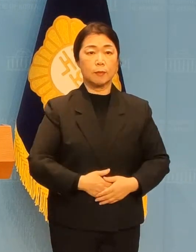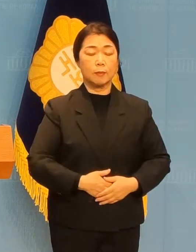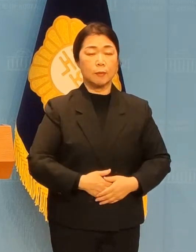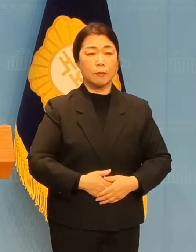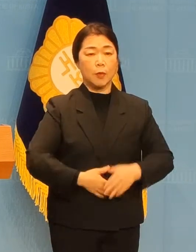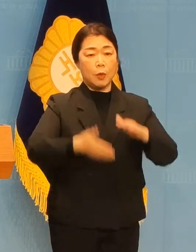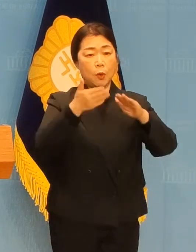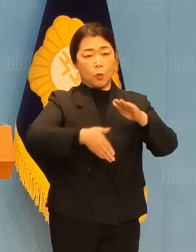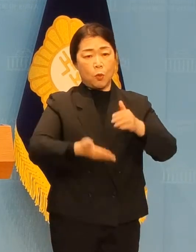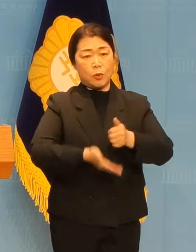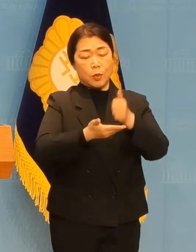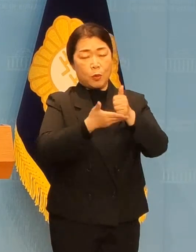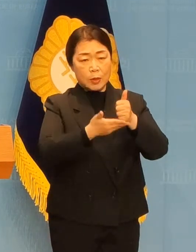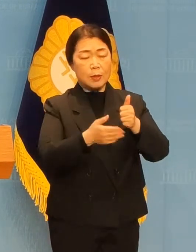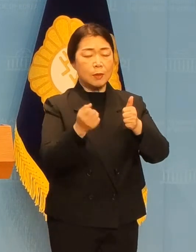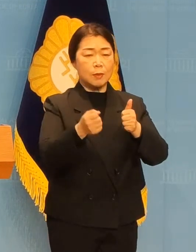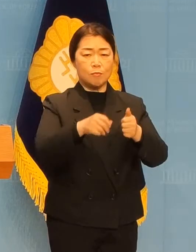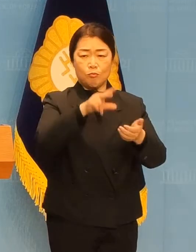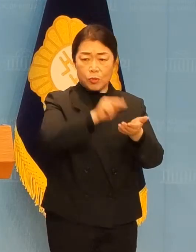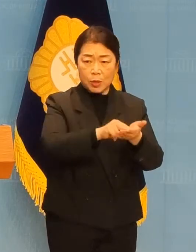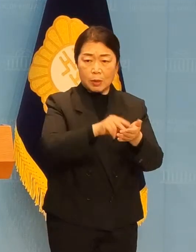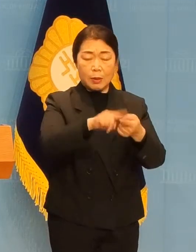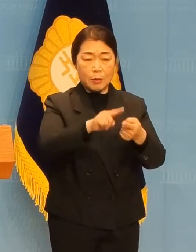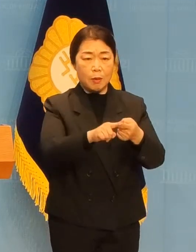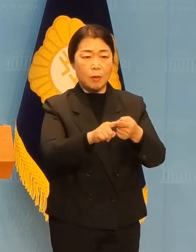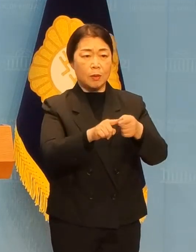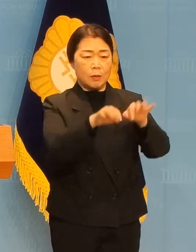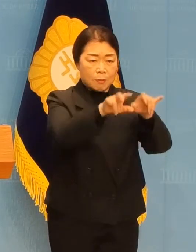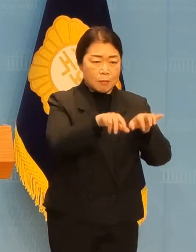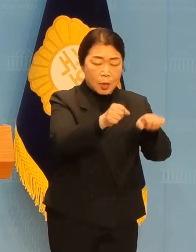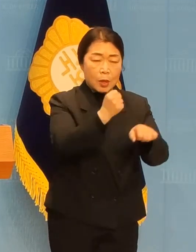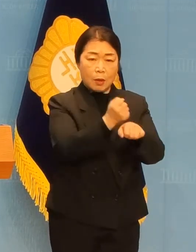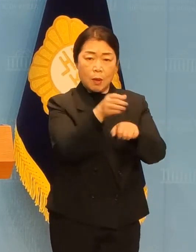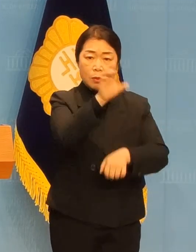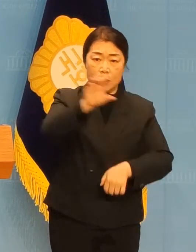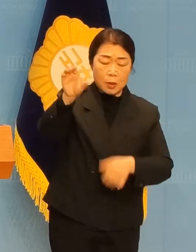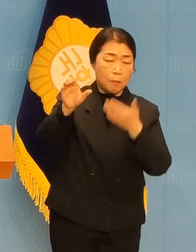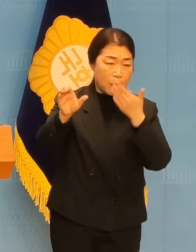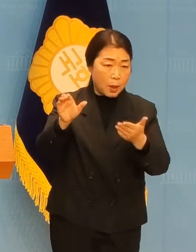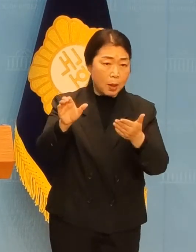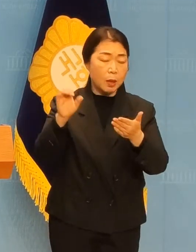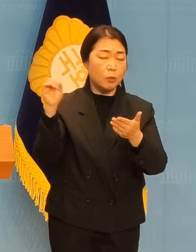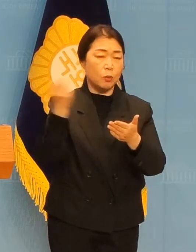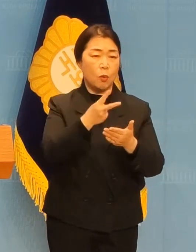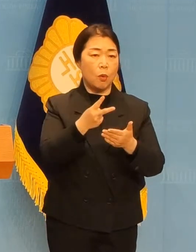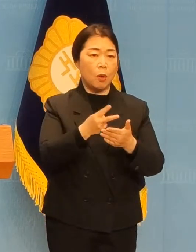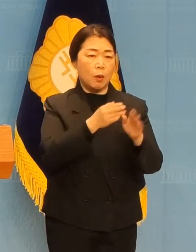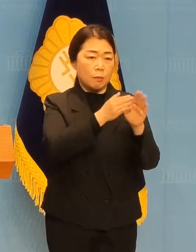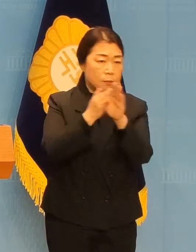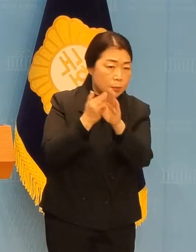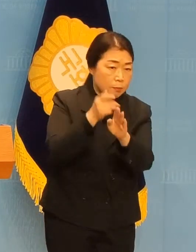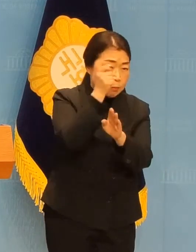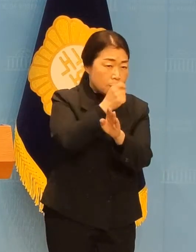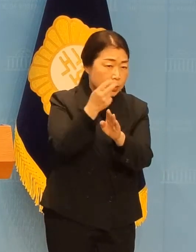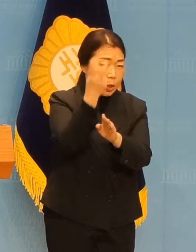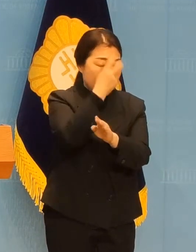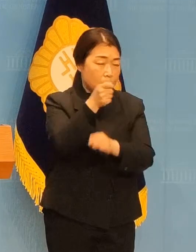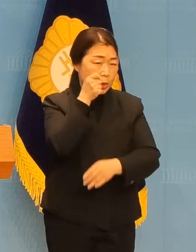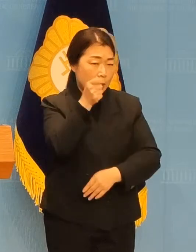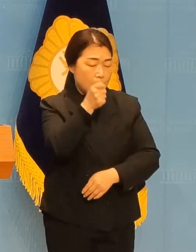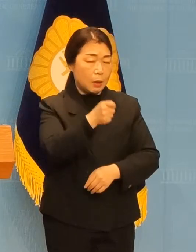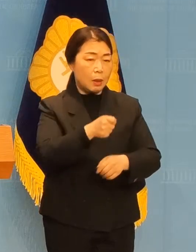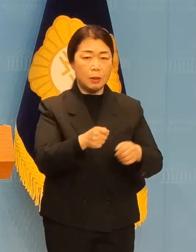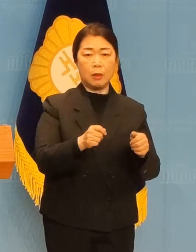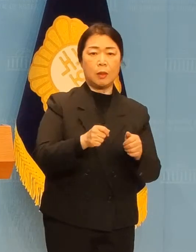공천신문고 창구를 실효성 있게 운영하고 암행어사 감찰단 등을 통해 공천 전